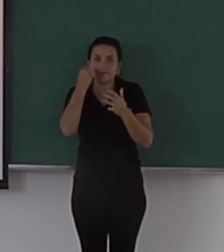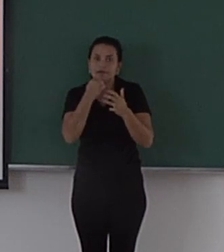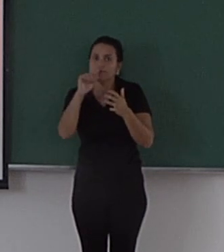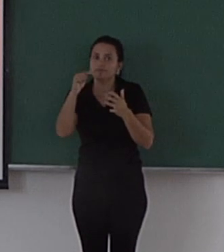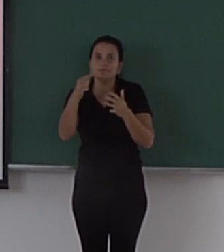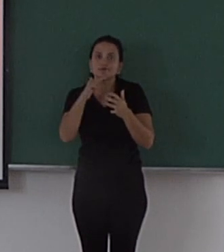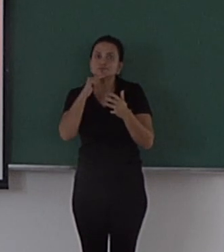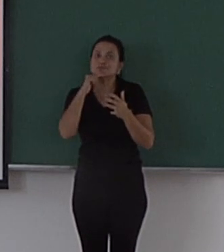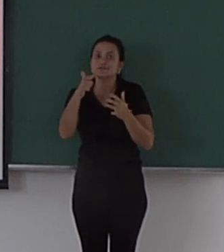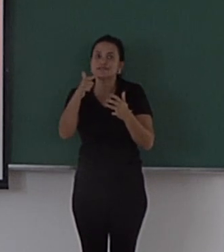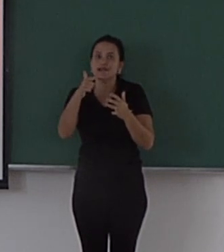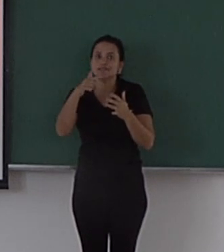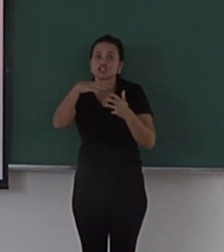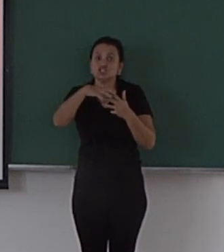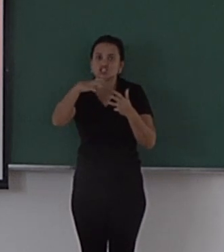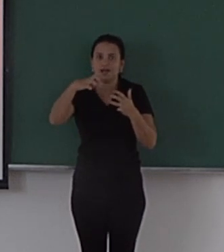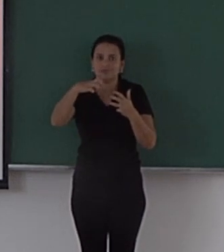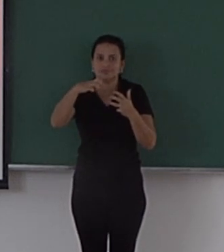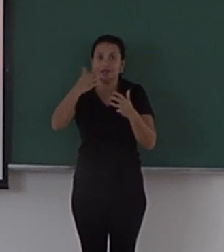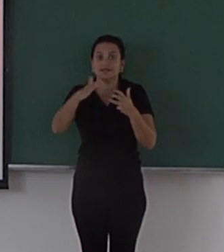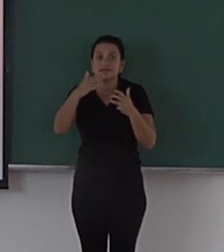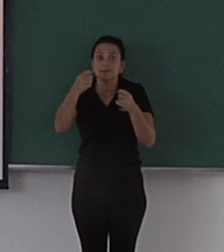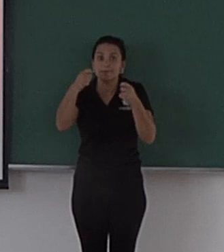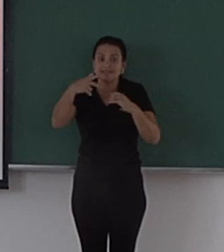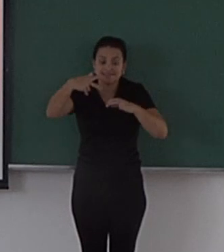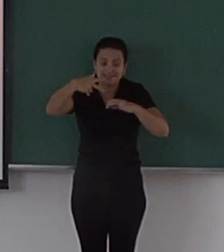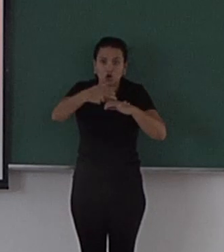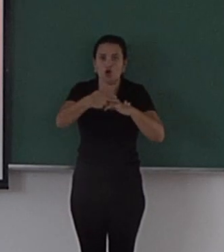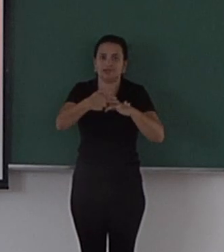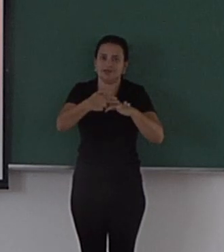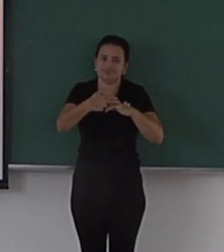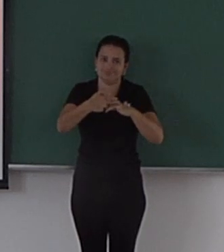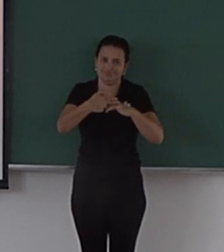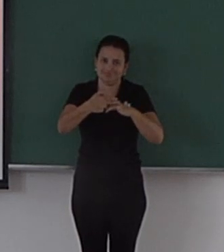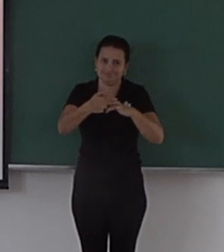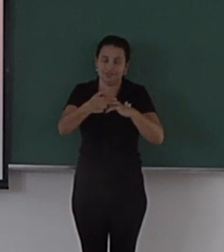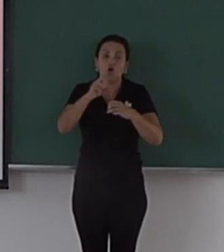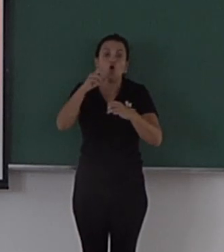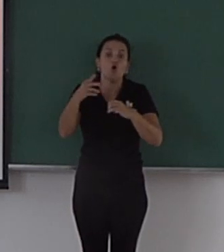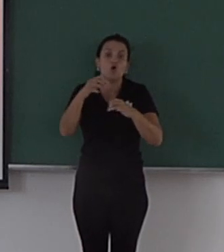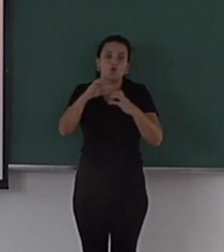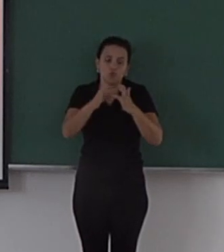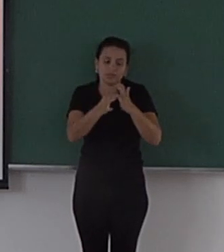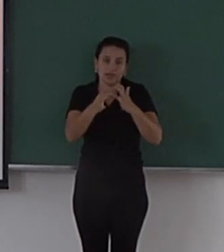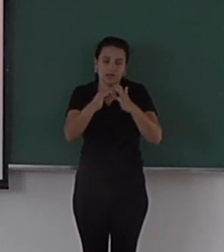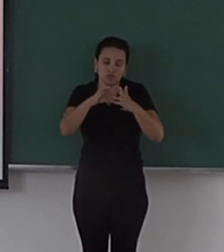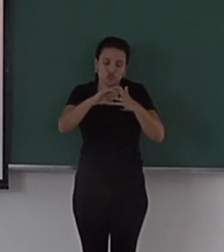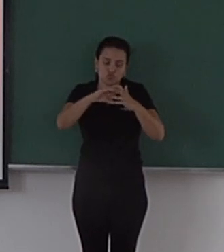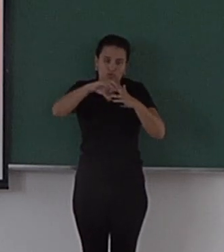Ou você tem que cortar ela, ou então o dedo, às vezes, sofre uma dificuldade de irrigação muito grande e, às